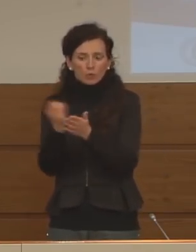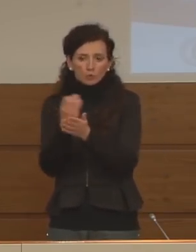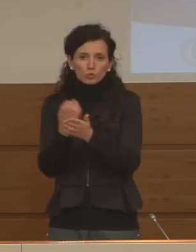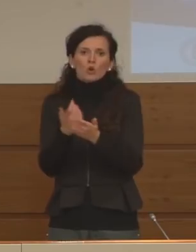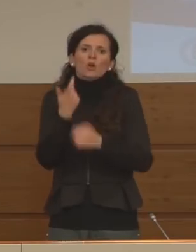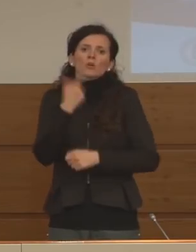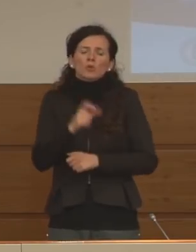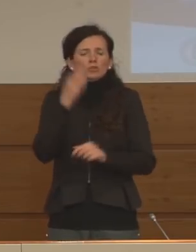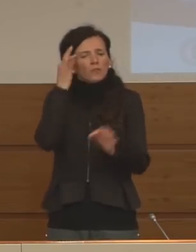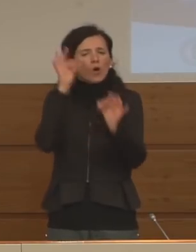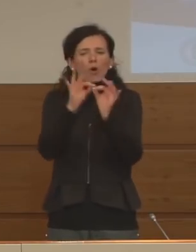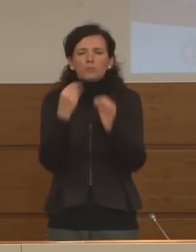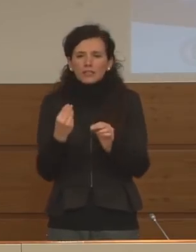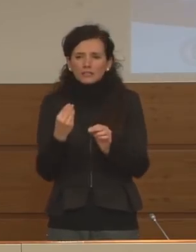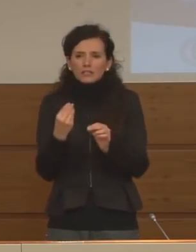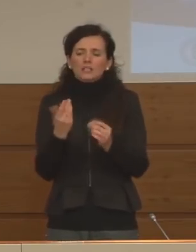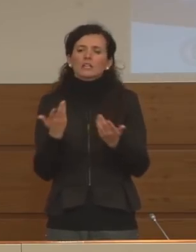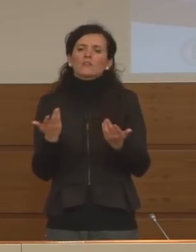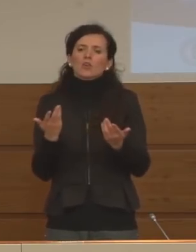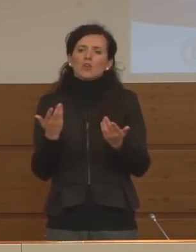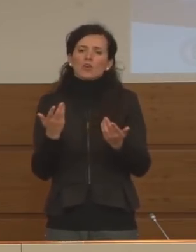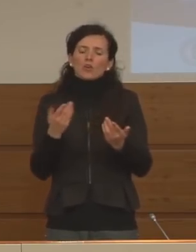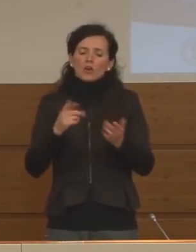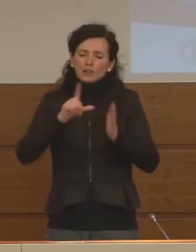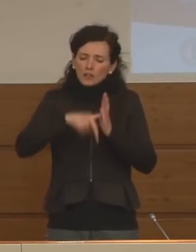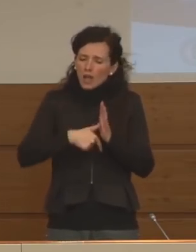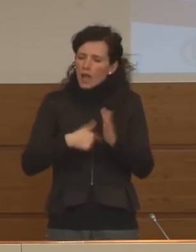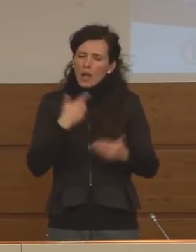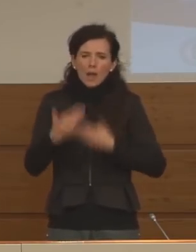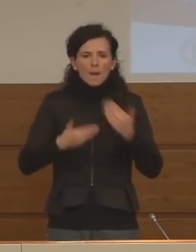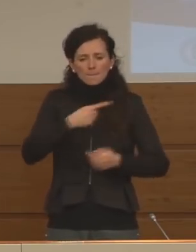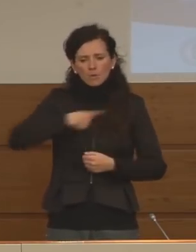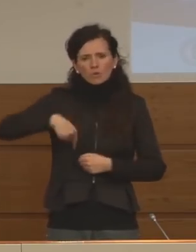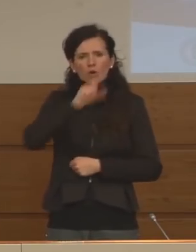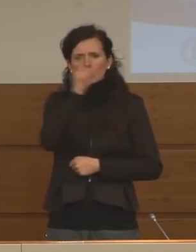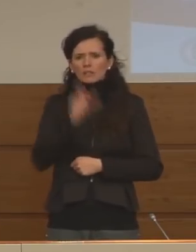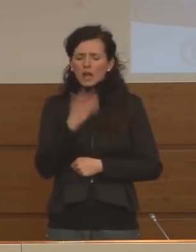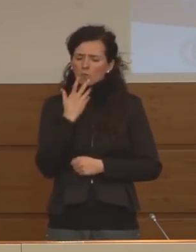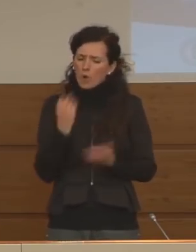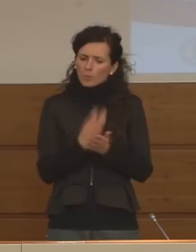diventare sempre più e sempre più in fretta autosufficienti